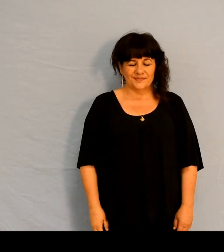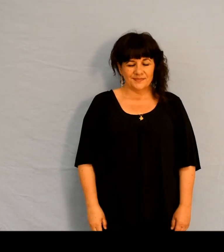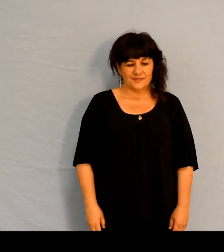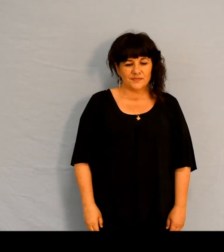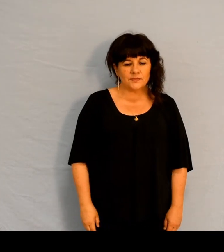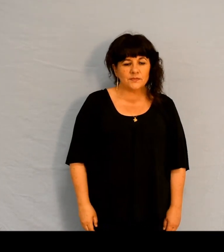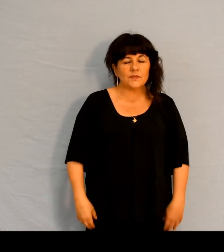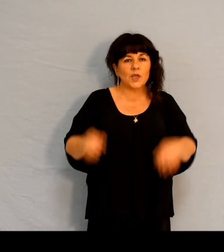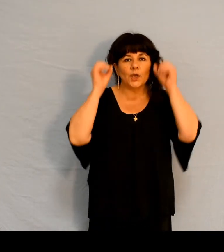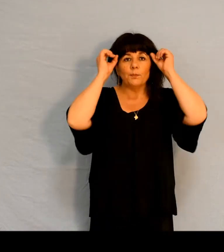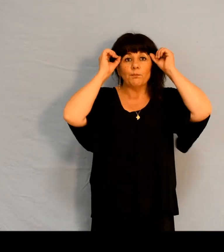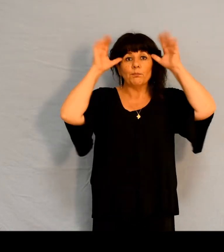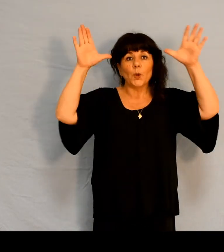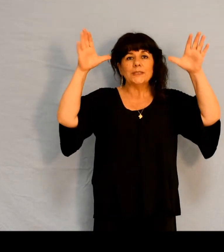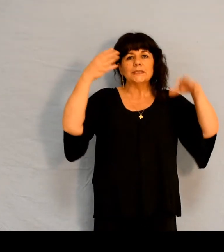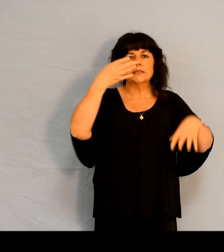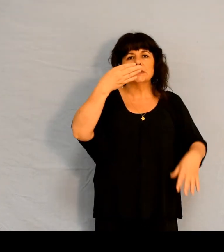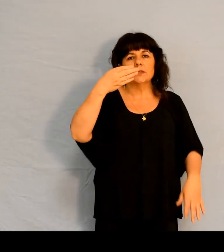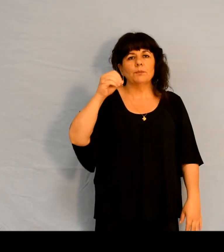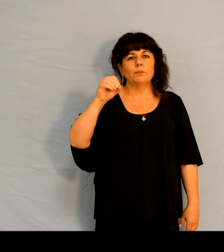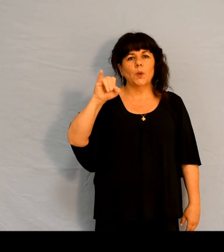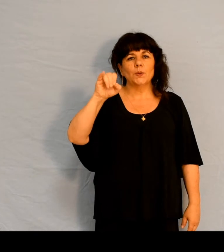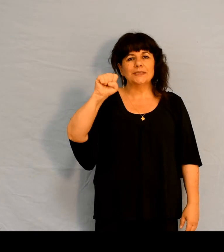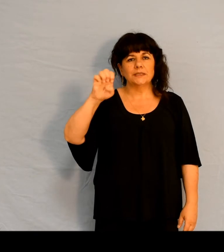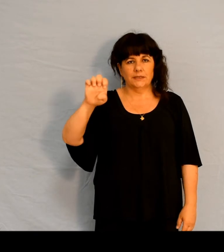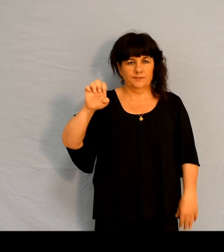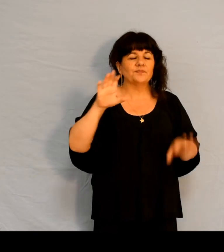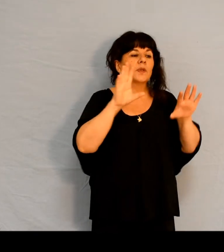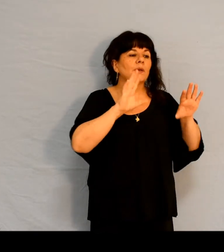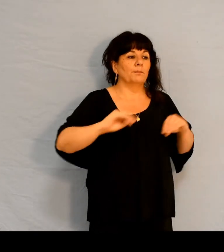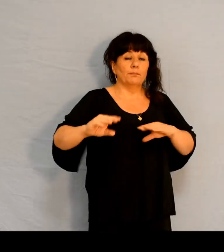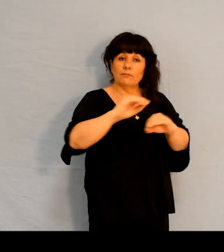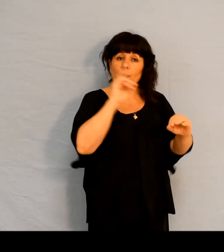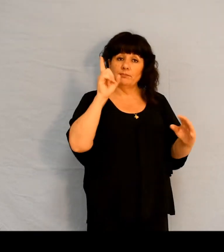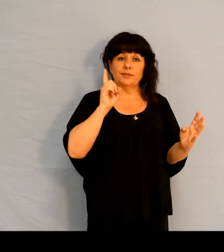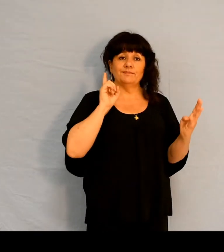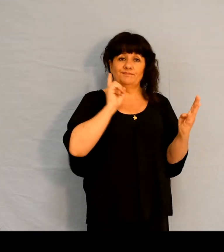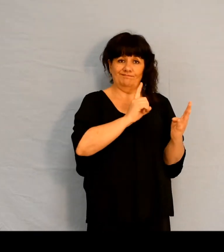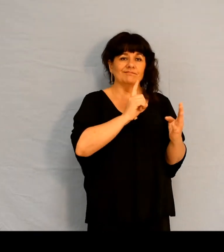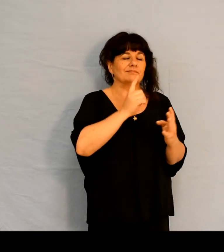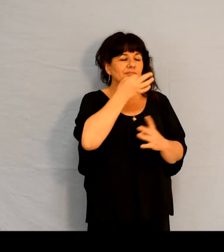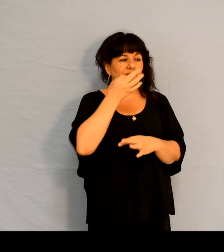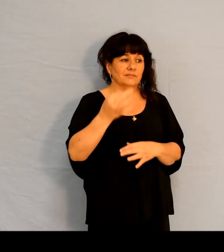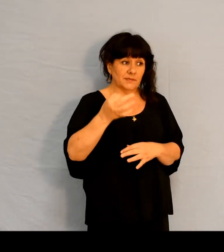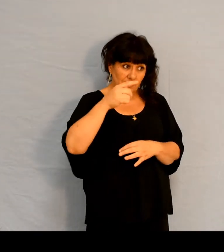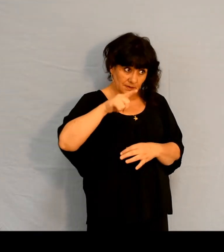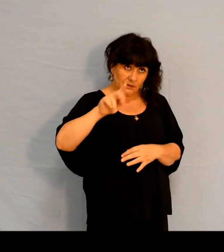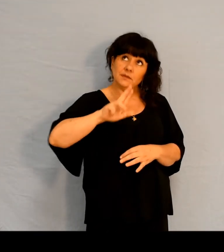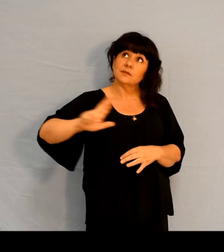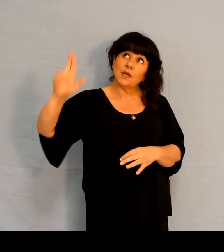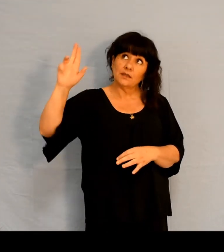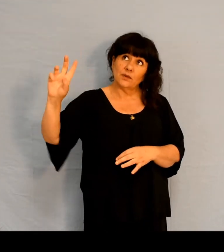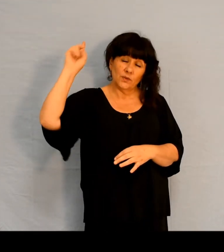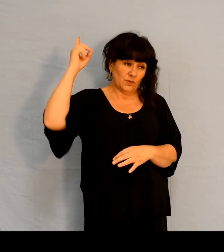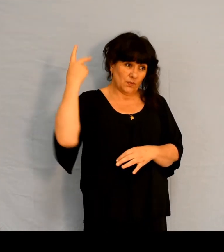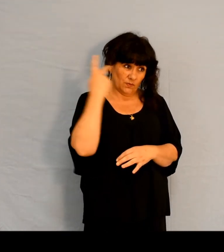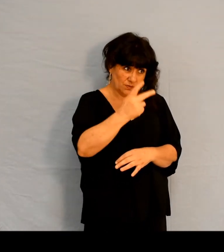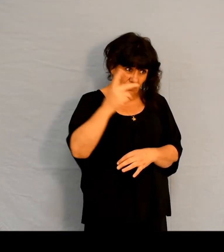Moïse disait au peuple : Écoute la voix du Seigneur ton Dieu, en observant ses commandements et